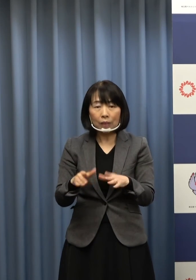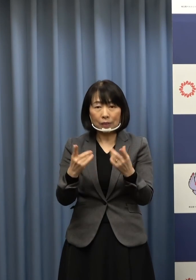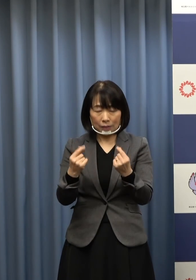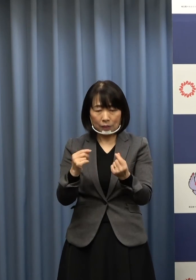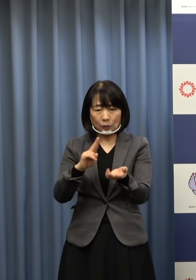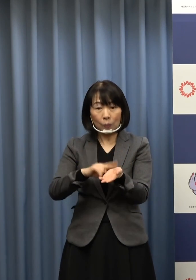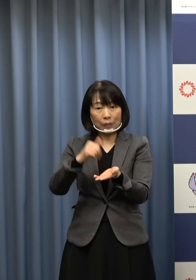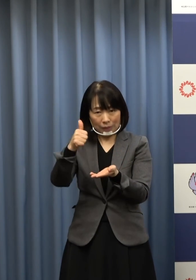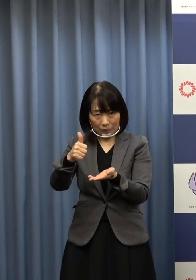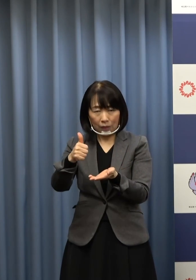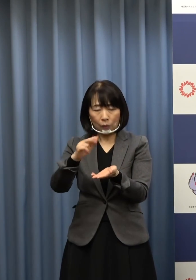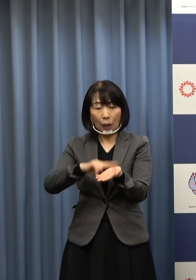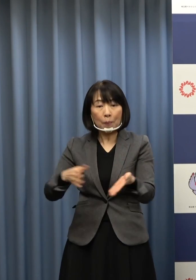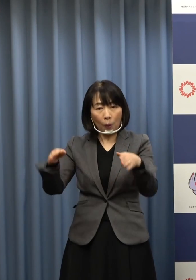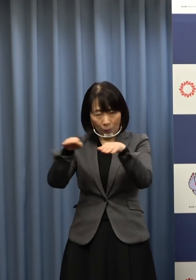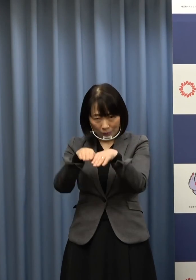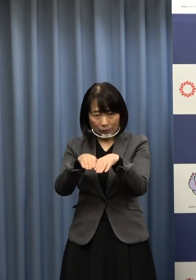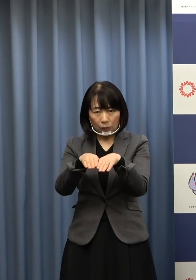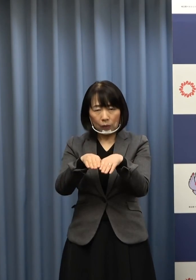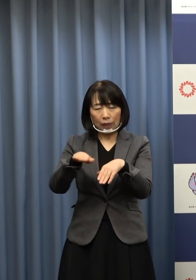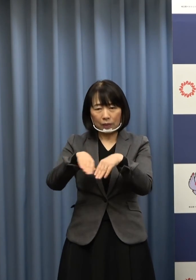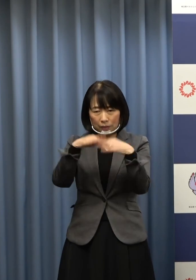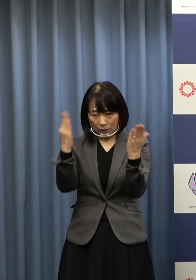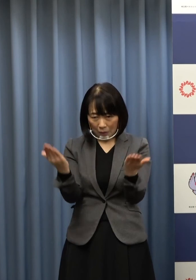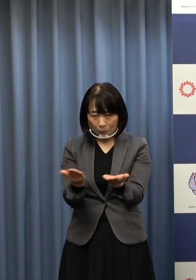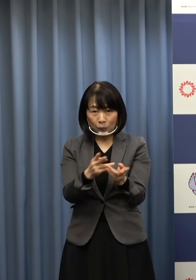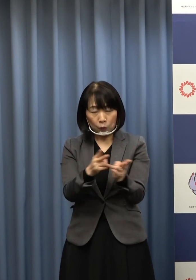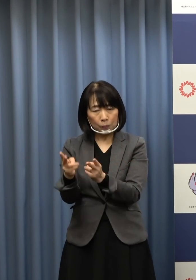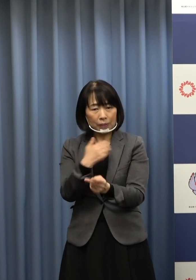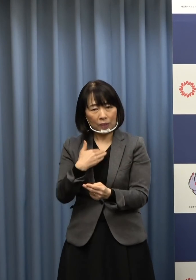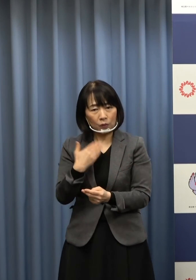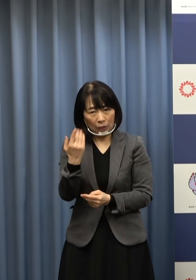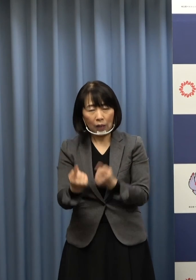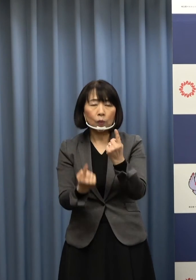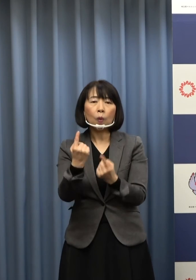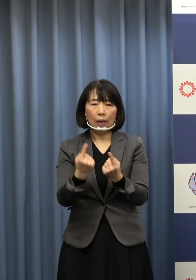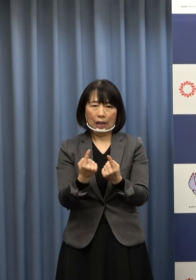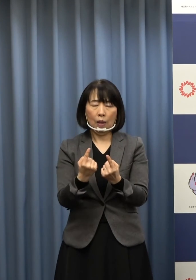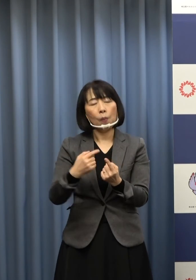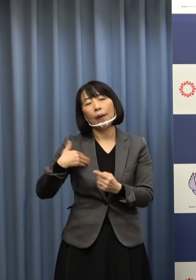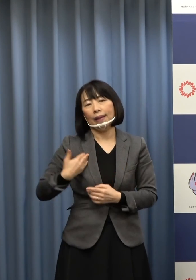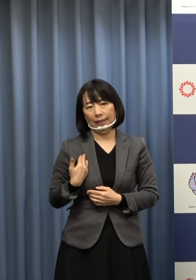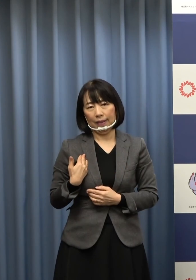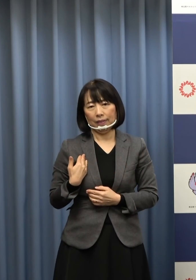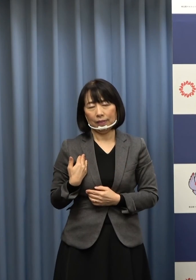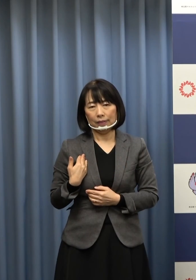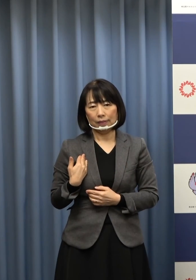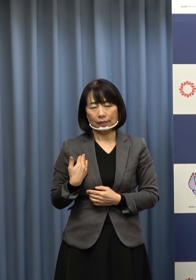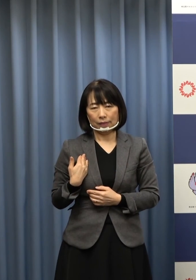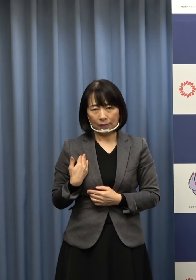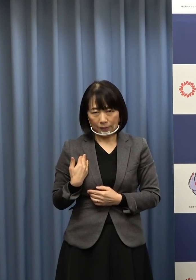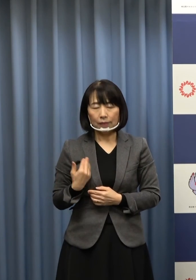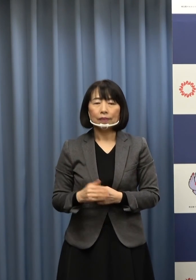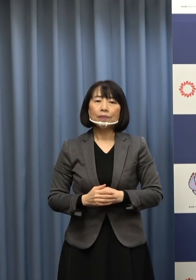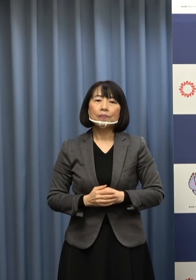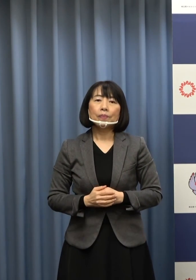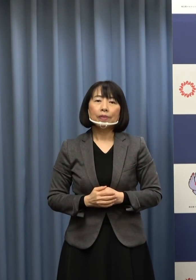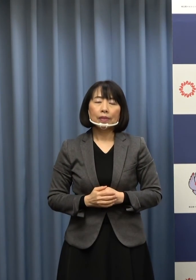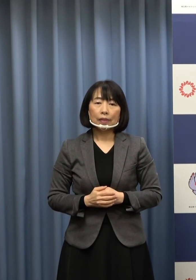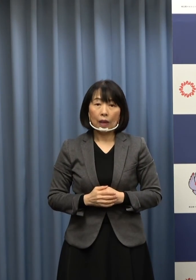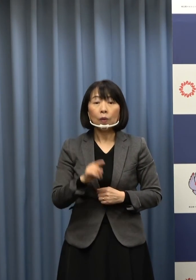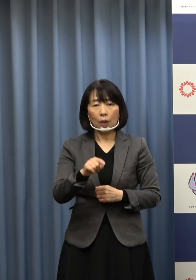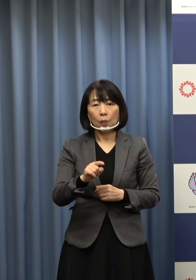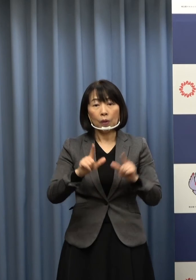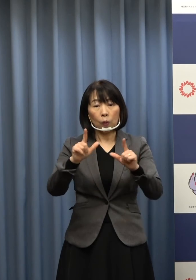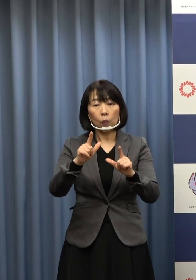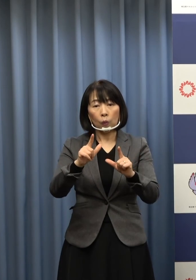。そこはやはり慎重にさせる十分な理由だと私は思っていますので、そこはあの多分首都圏だけ